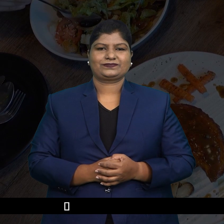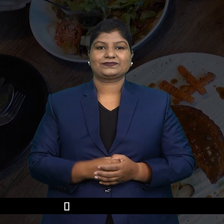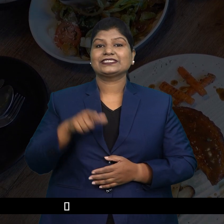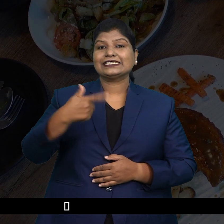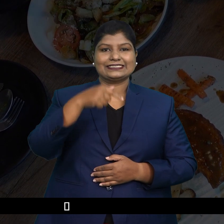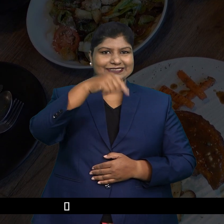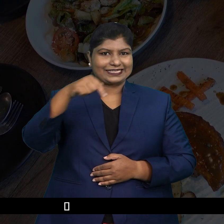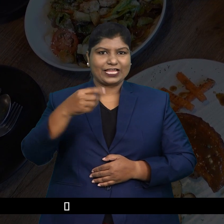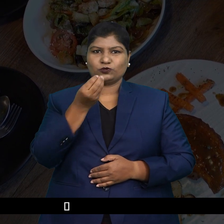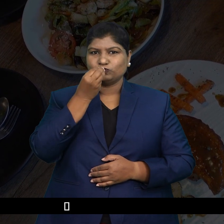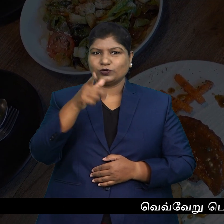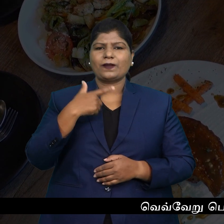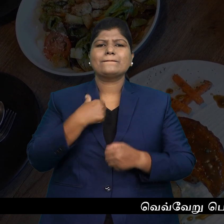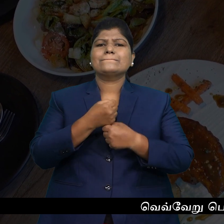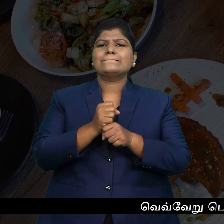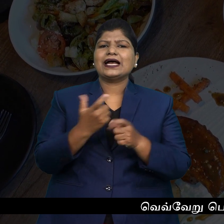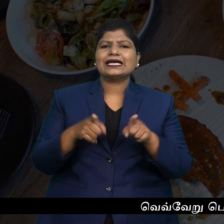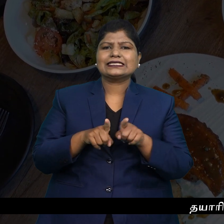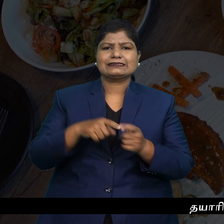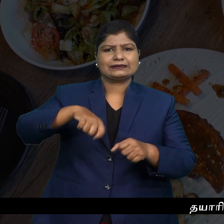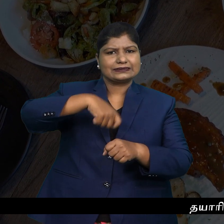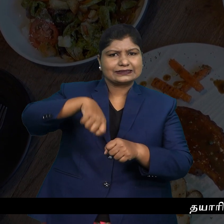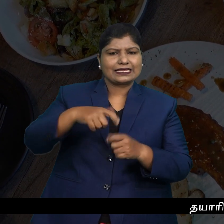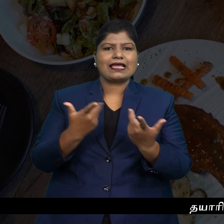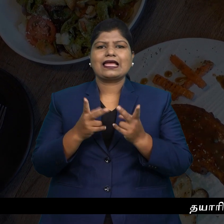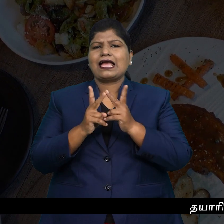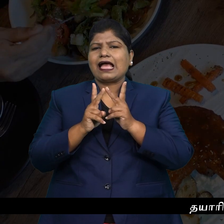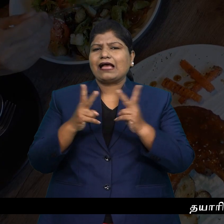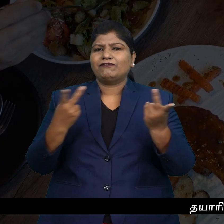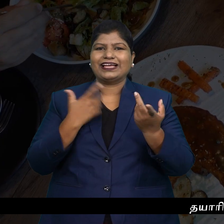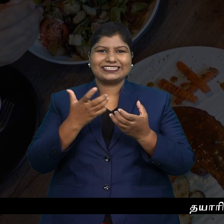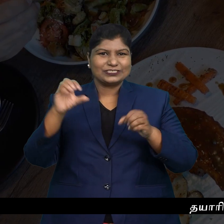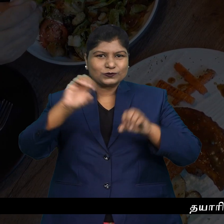இந்த உணவுகள் வெவ்வேறு பொருட்களை பயன்படுத்தி தயாரிக்கப்படுகின்றன.